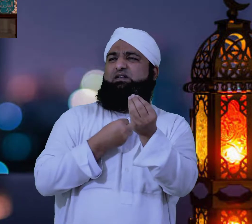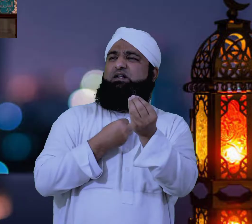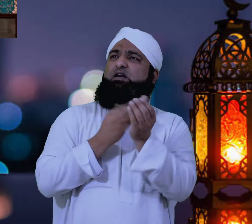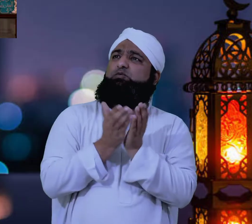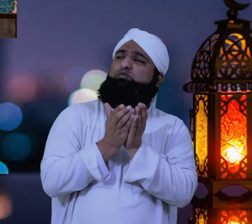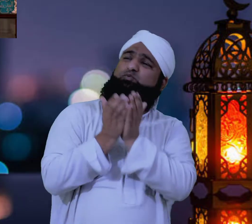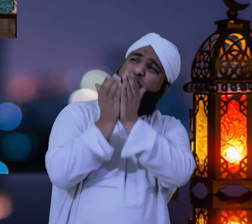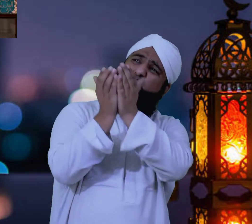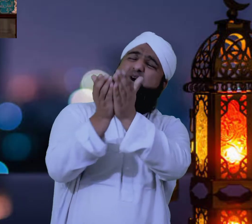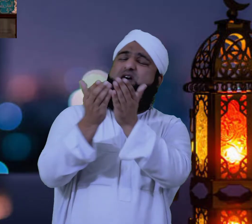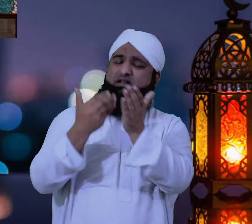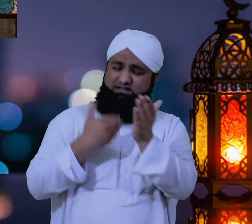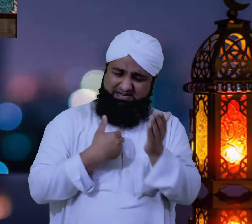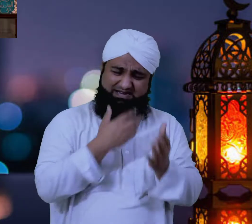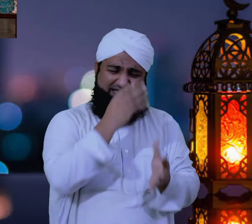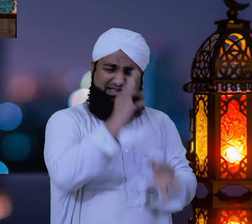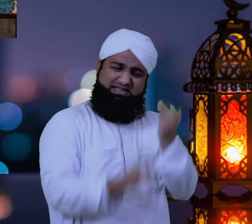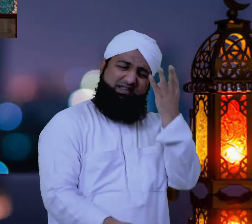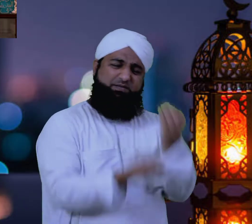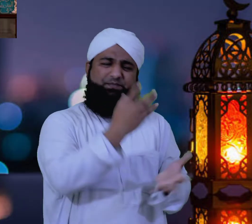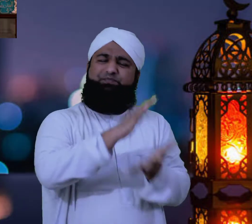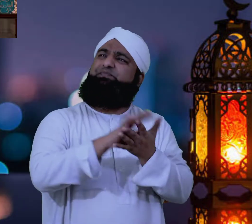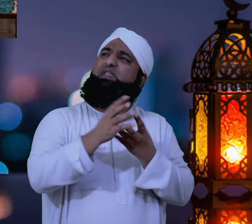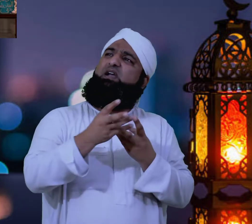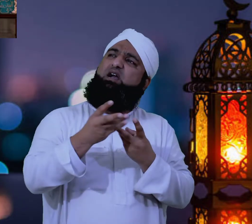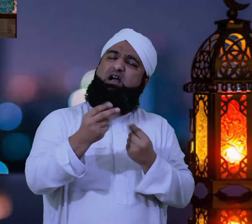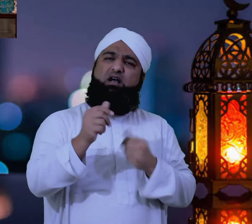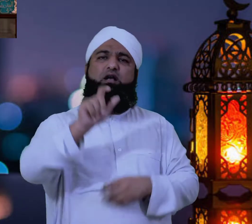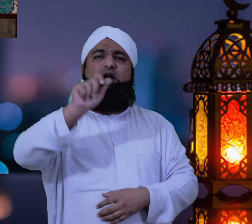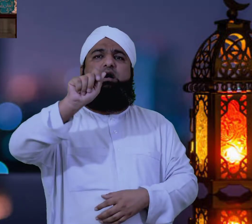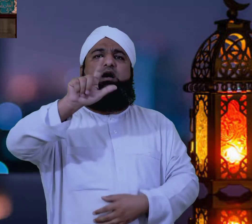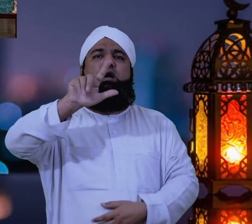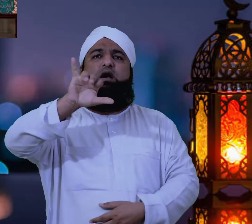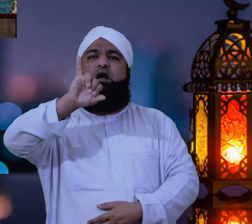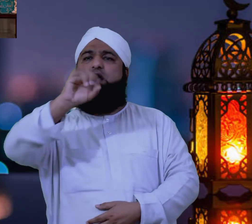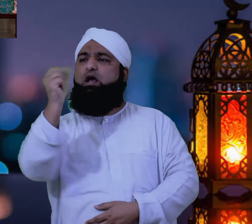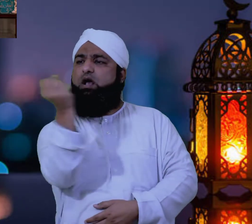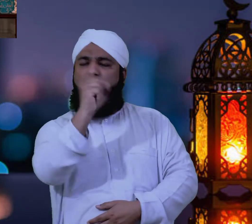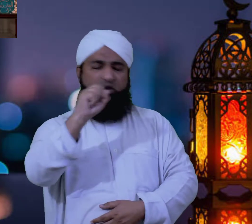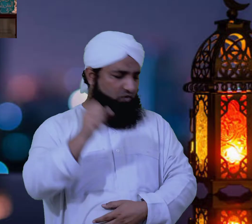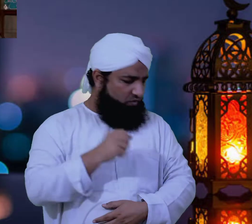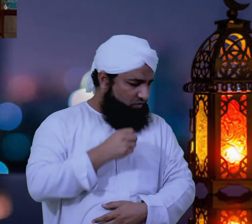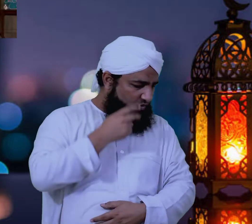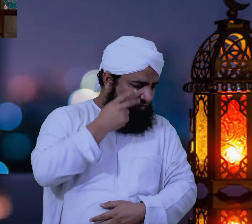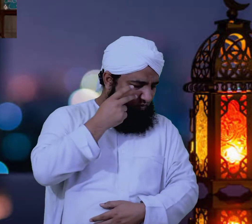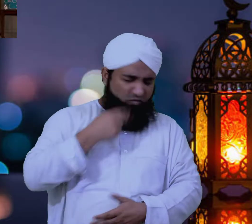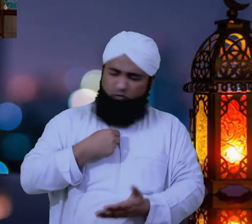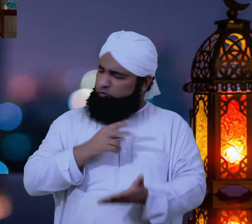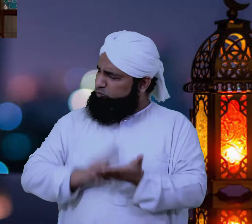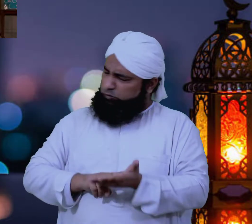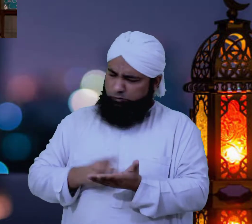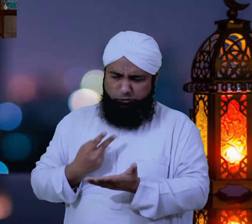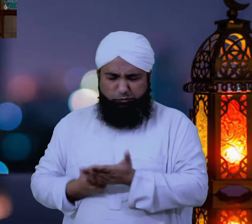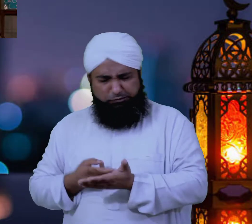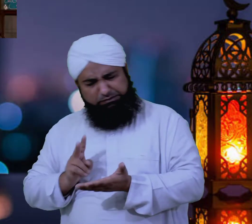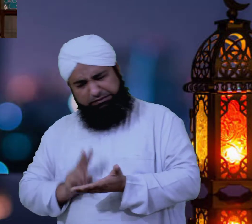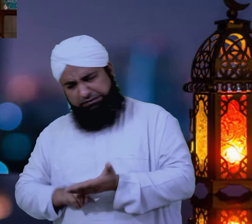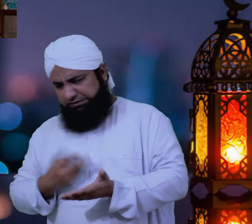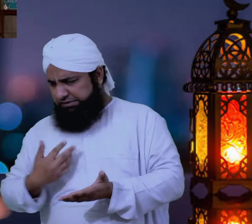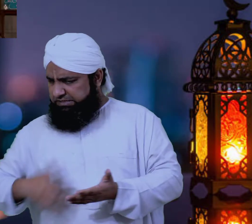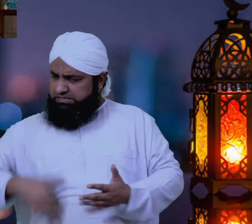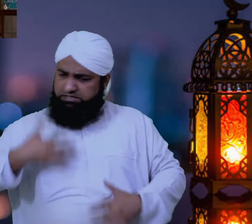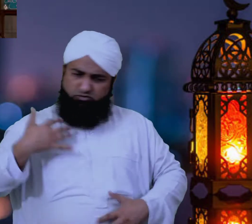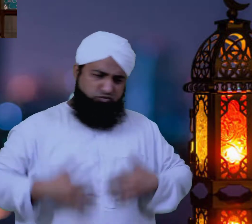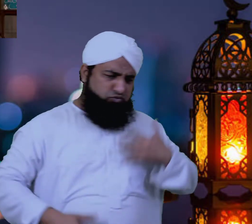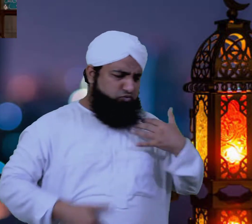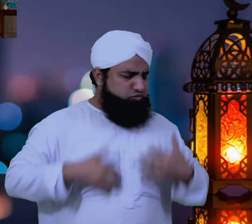کی دردناک پکار نے حیدر کرار کو بے قرار کر دیا۔ آپ نے اپنے رحمت والے